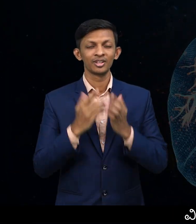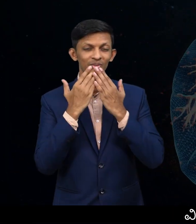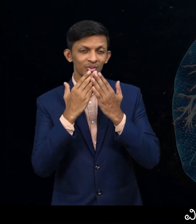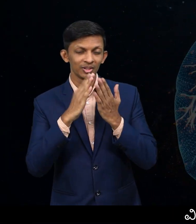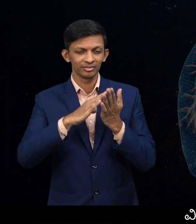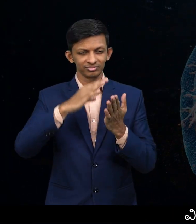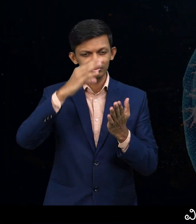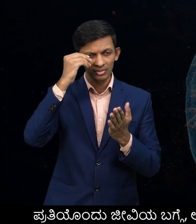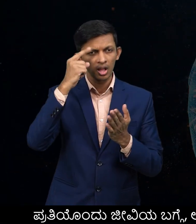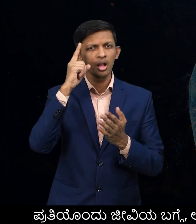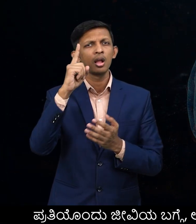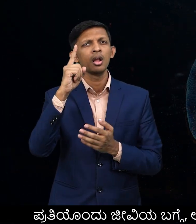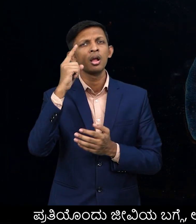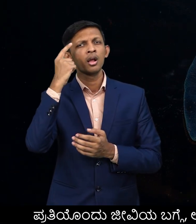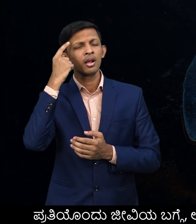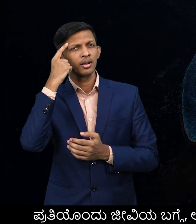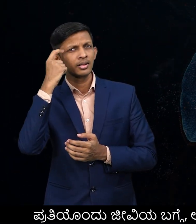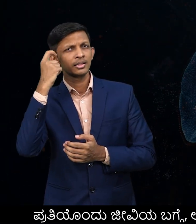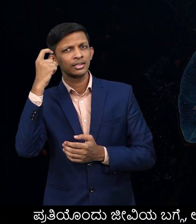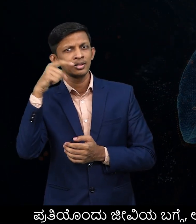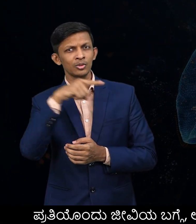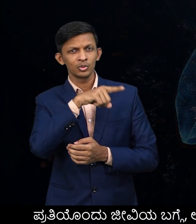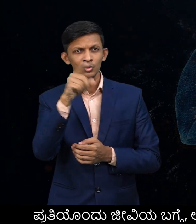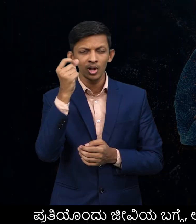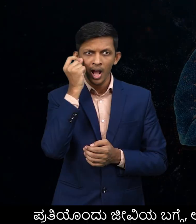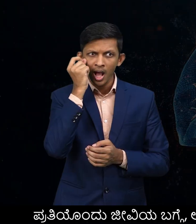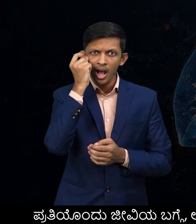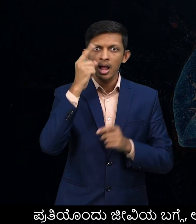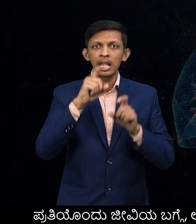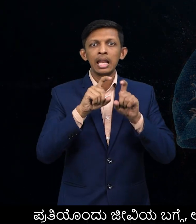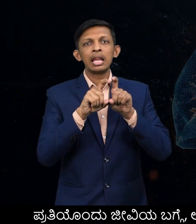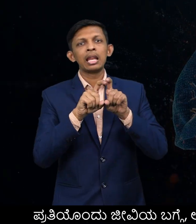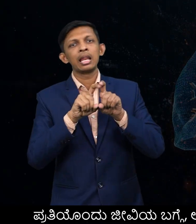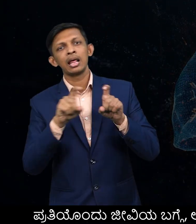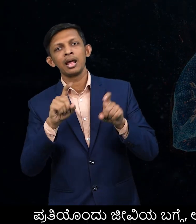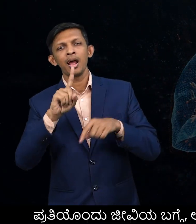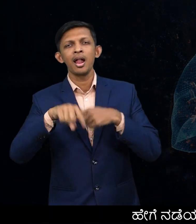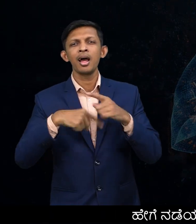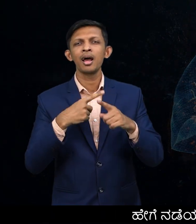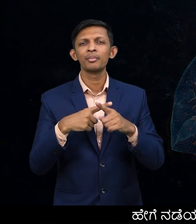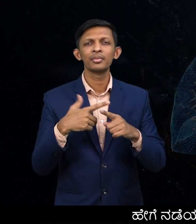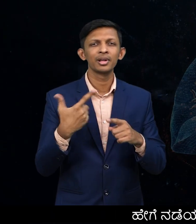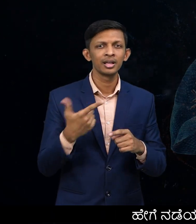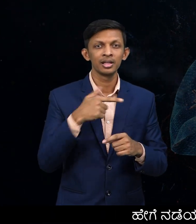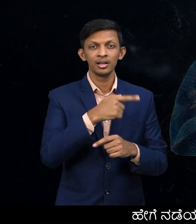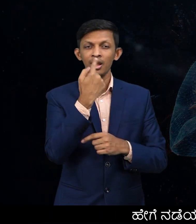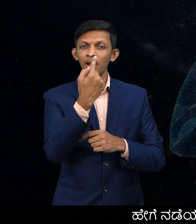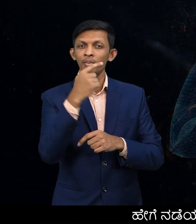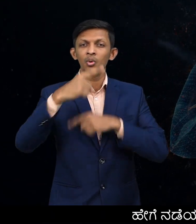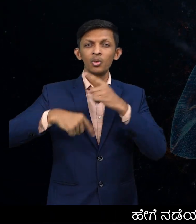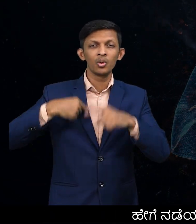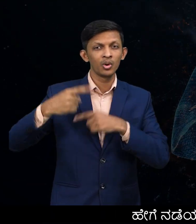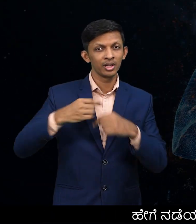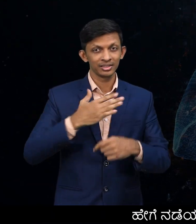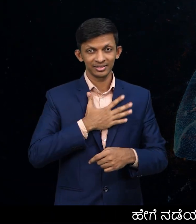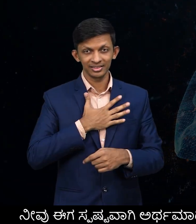ವಿದ್ಯಾರ್ಥಿಗಳೇ, ಪ್ರತಿಯೊಂದು ಜೀವಿಯ ಬಗ್ಗೆ ಅವುಗಳಲ್ಲಿ ಉಸಿರಾಟದ ಕಾರ್ಯವಿಧಾನವು ಹೇಗೆ ನಡೆಯುತ್ತದೆ ಎಂಬುದರ ಬಗ್ಗೆ ನೀವು